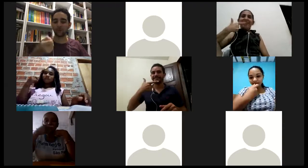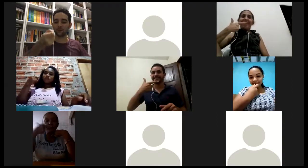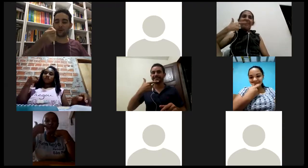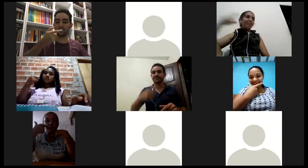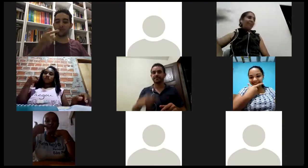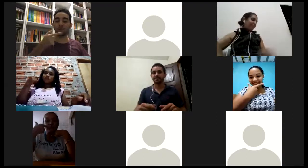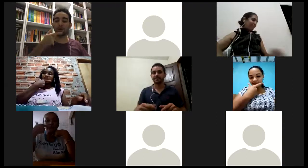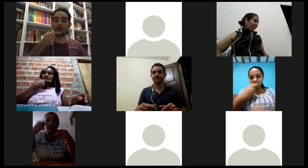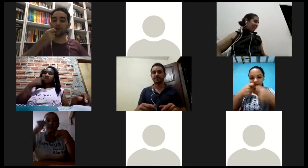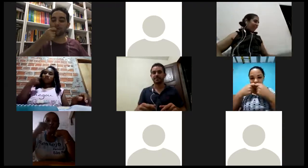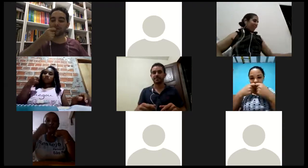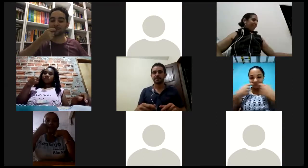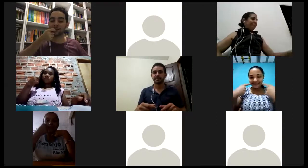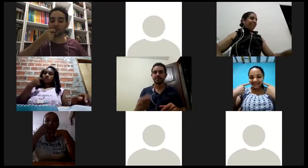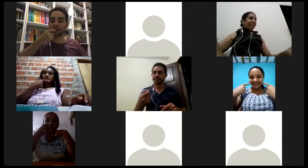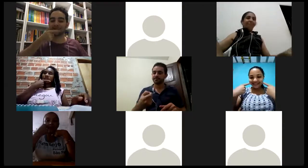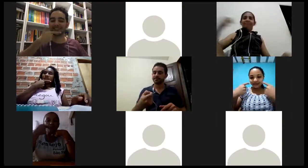Com a mão só, fazendo um L.